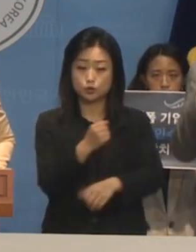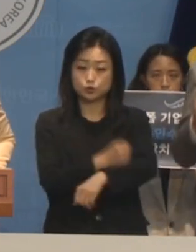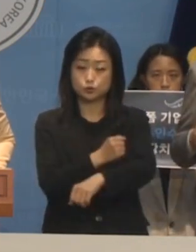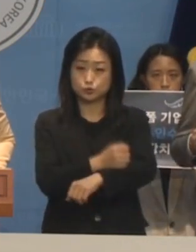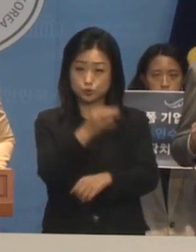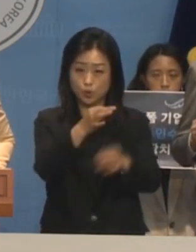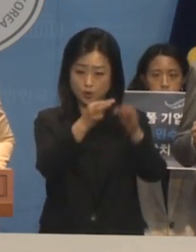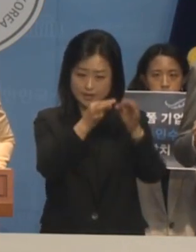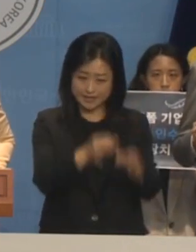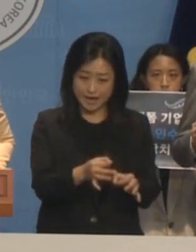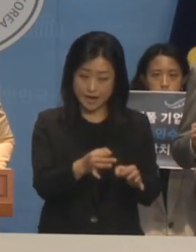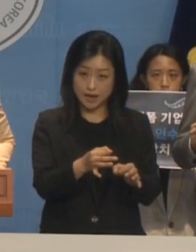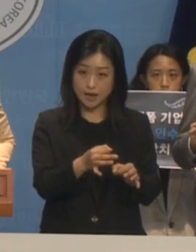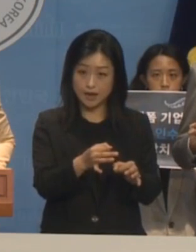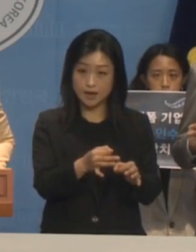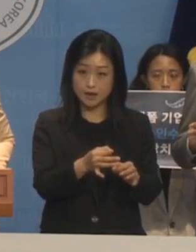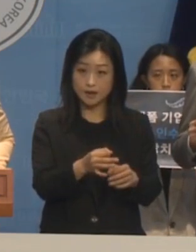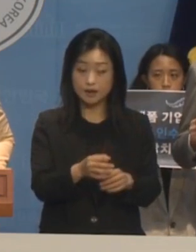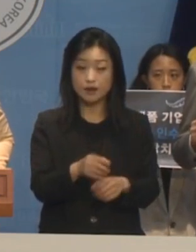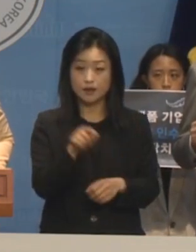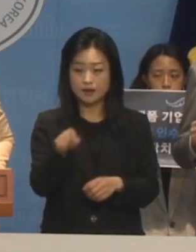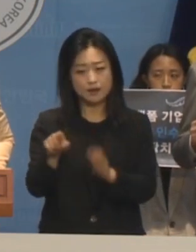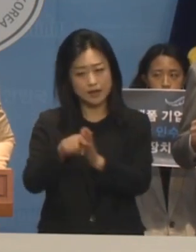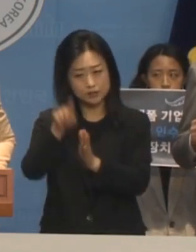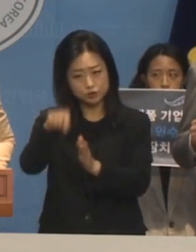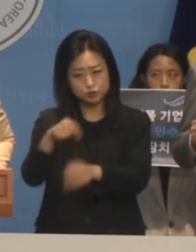규제만이 중소자영업자를 살릴 수 있는